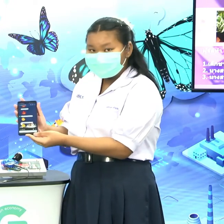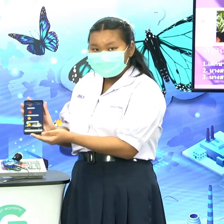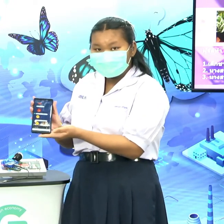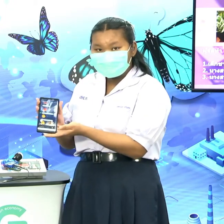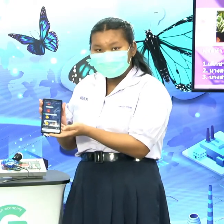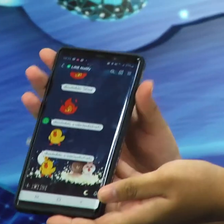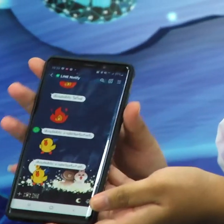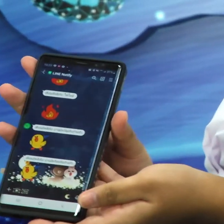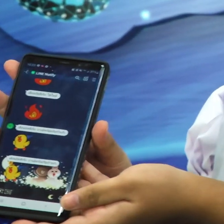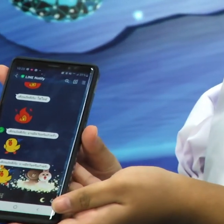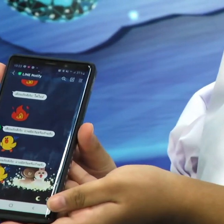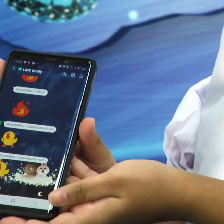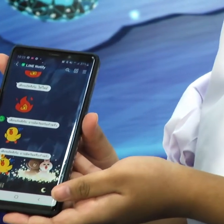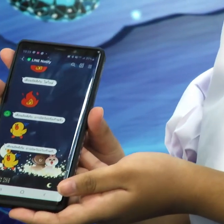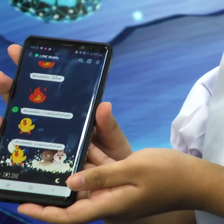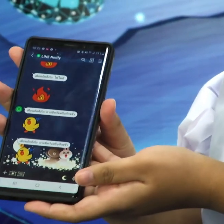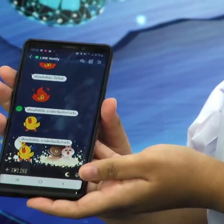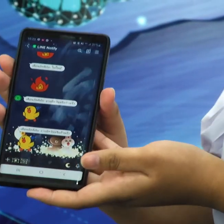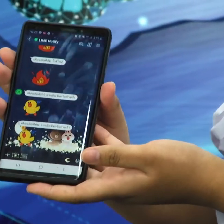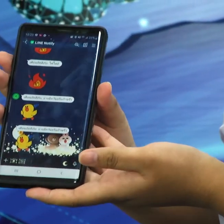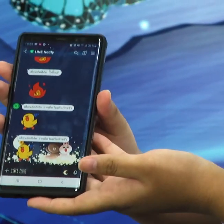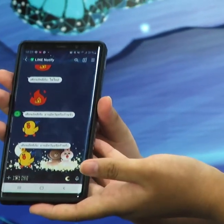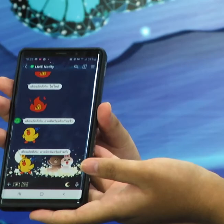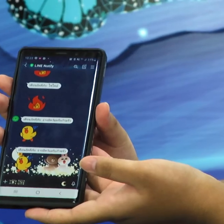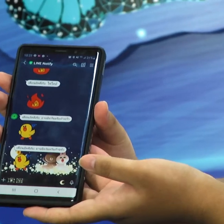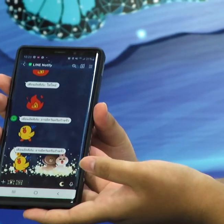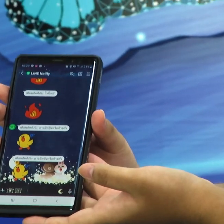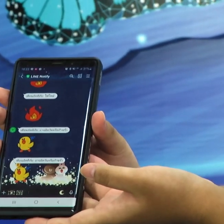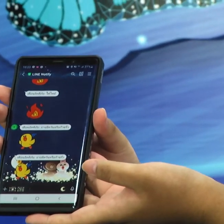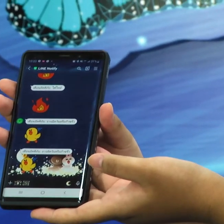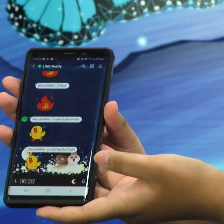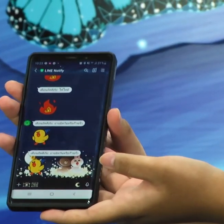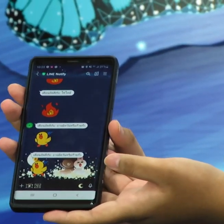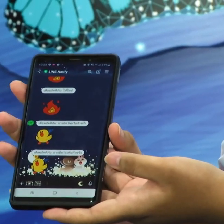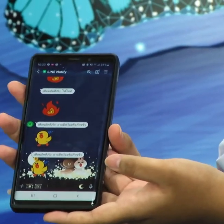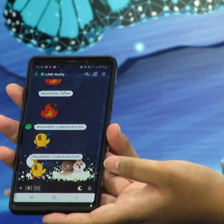อันนี้ก็จะเป็นตัวอย่างการแจ้งเตือนทางไลน์นะคะซึ่งจะแจ้งเตือนเจ้าของบ้านเมื่อไม่อยู่ในบ้าน